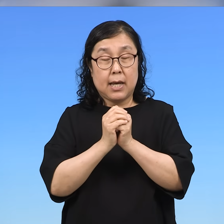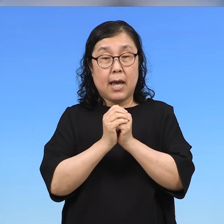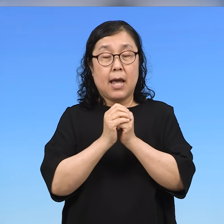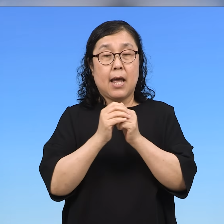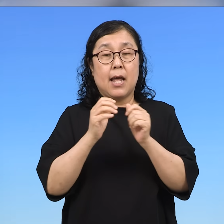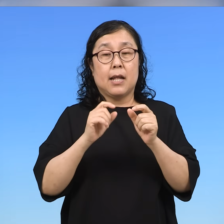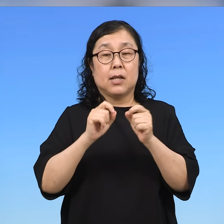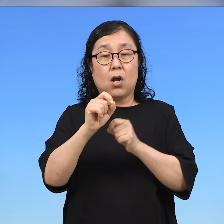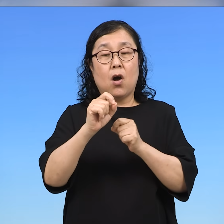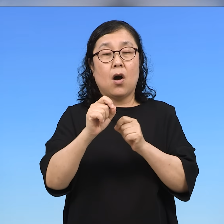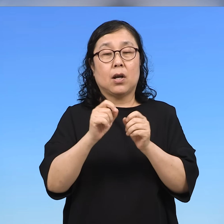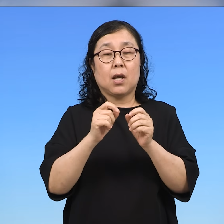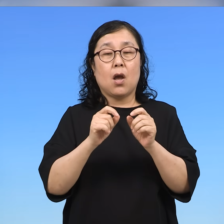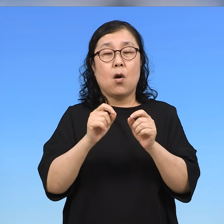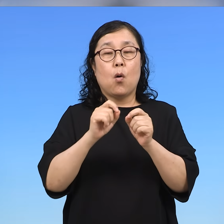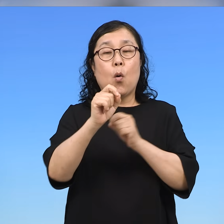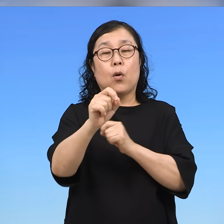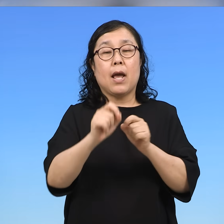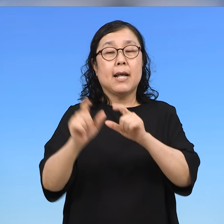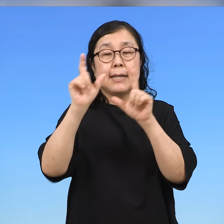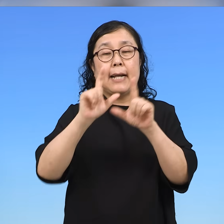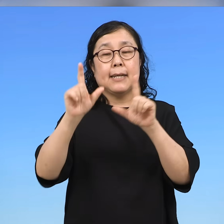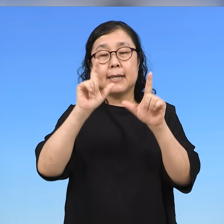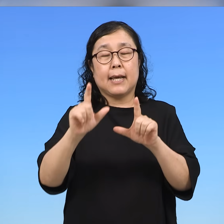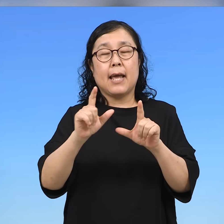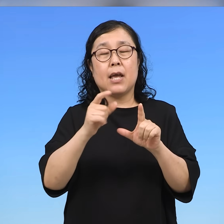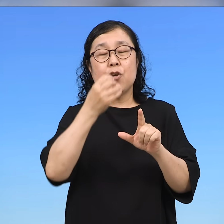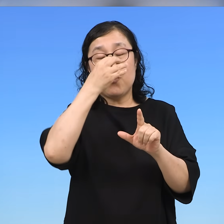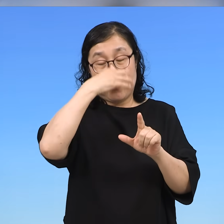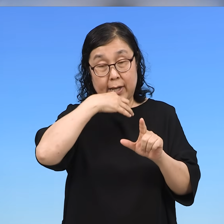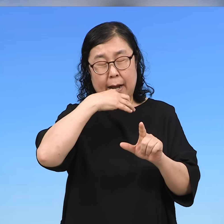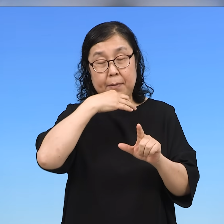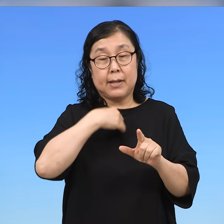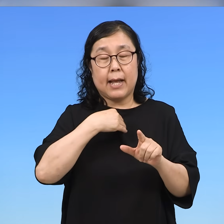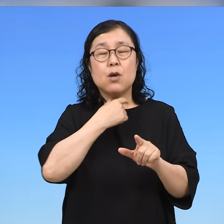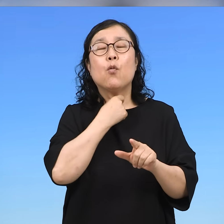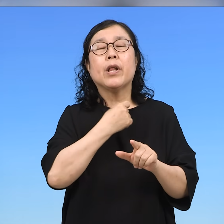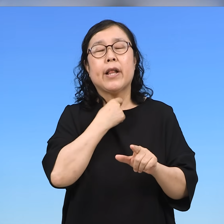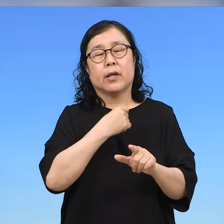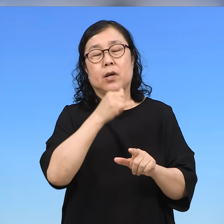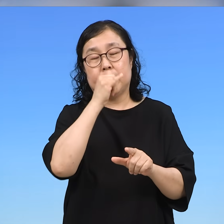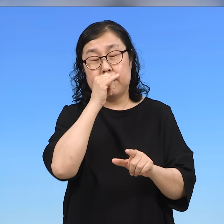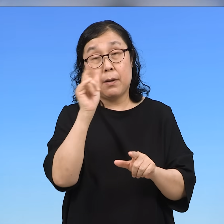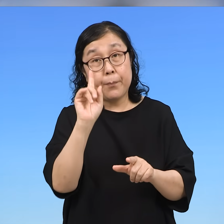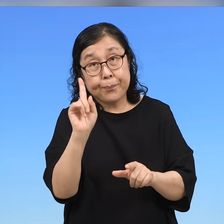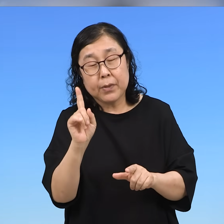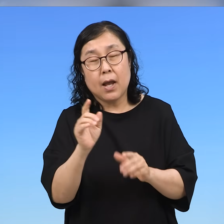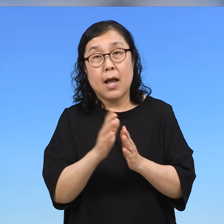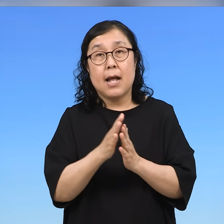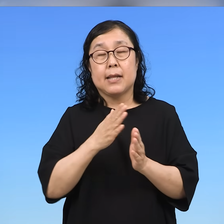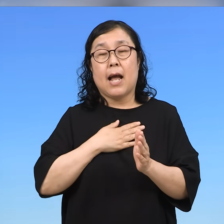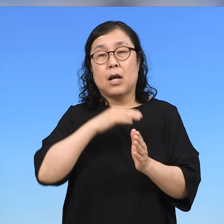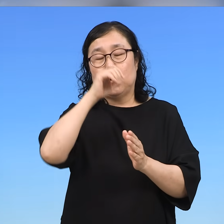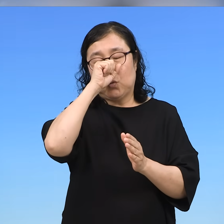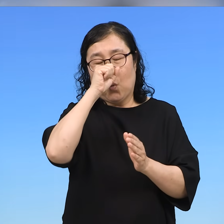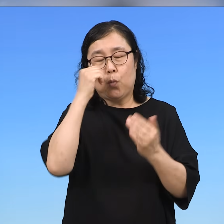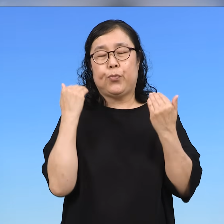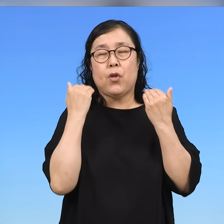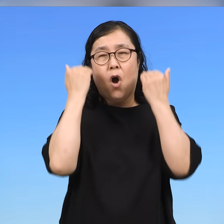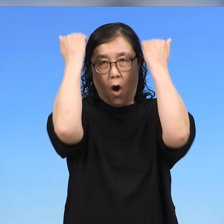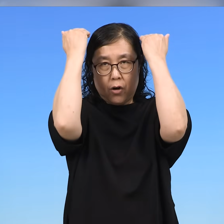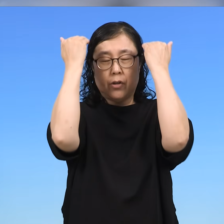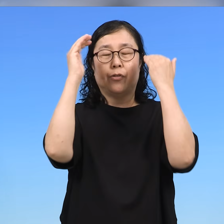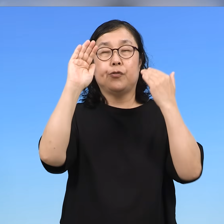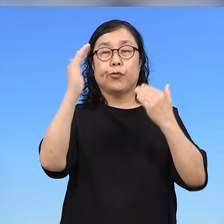것이 유익하다 생각이 되시면 제가 소원이 있습니다. 하나님, 제가 정말 좋은 어른이